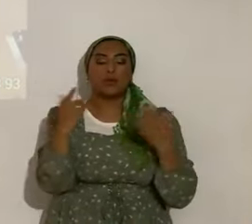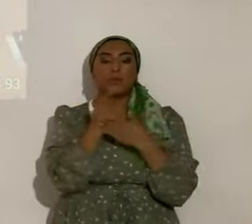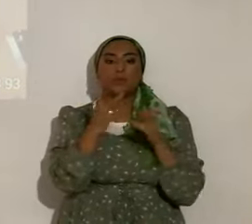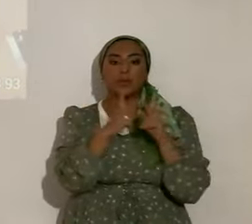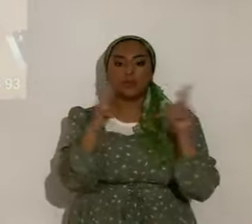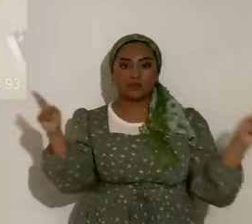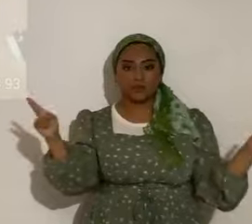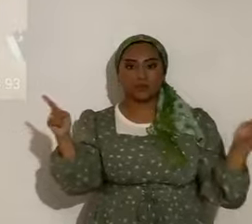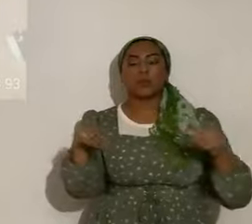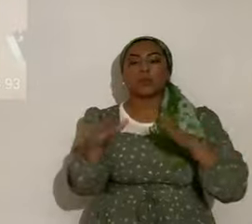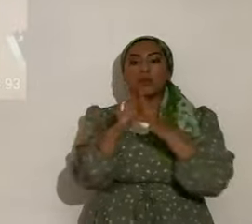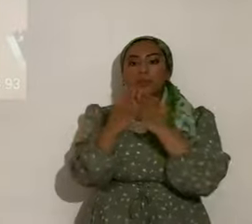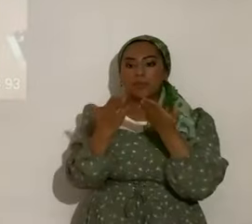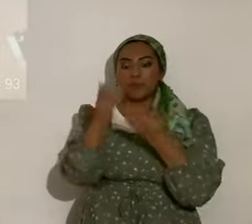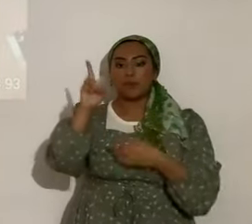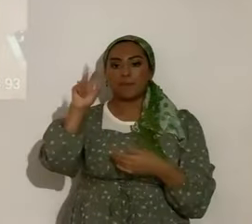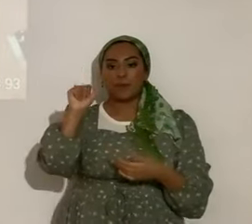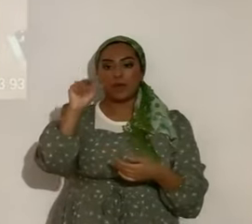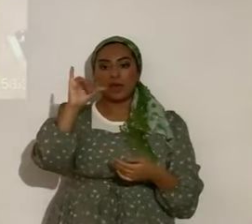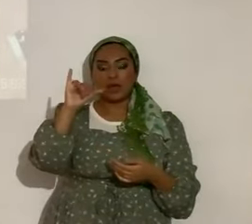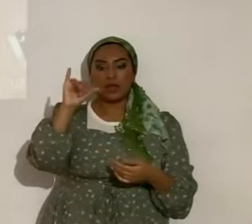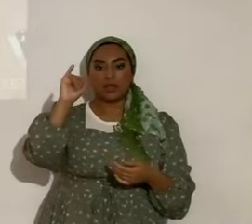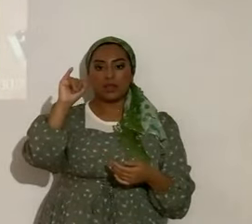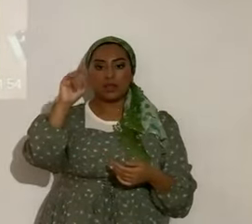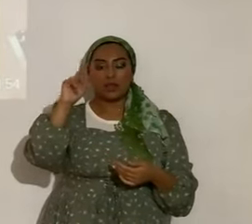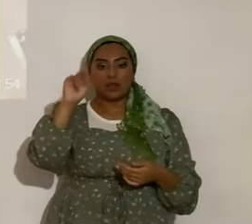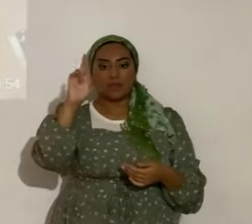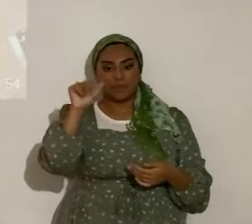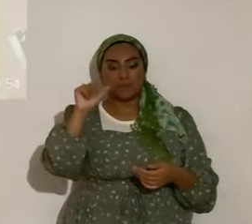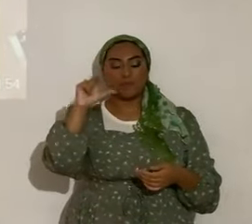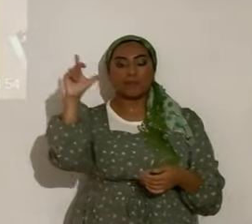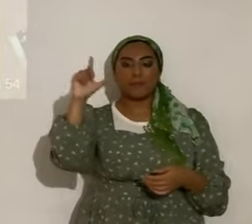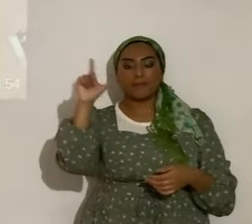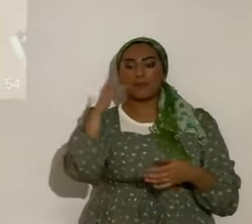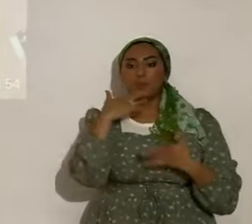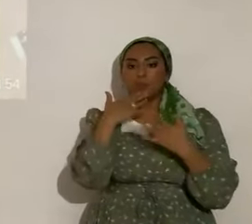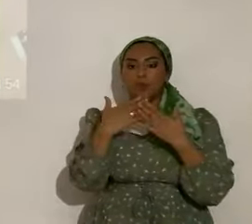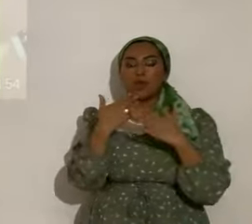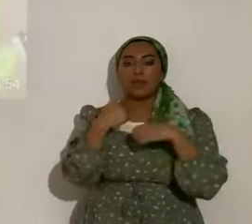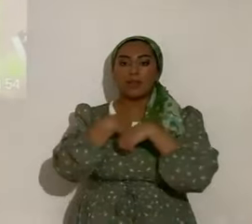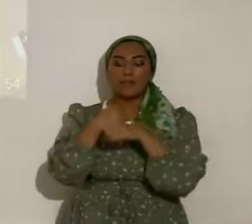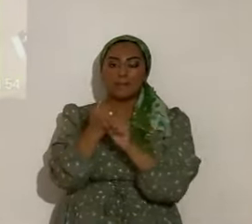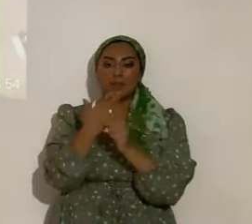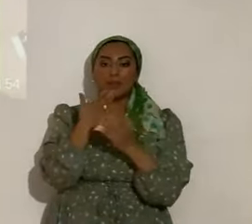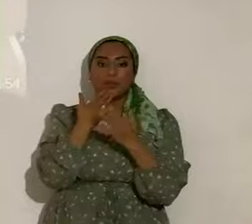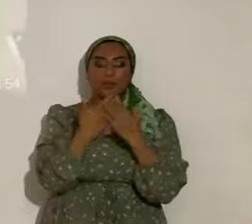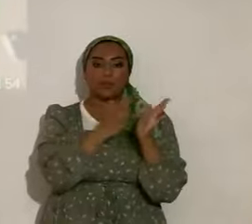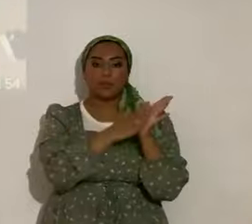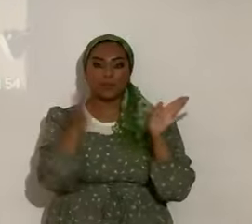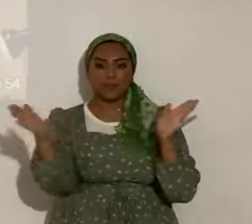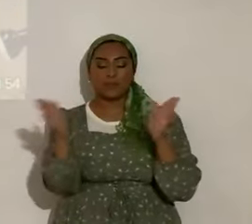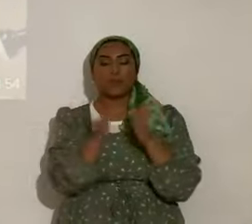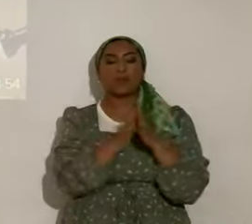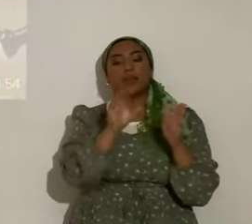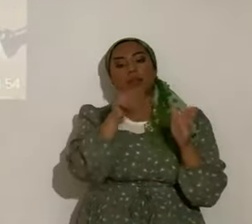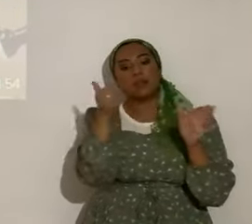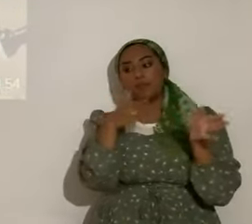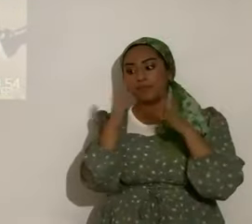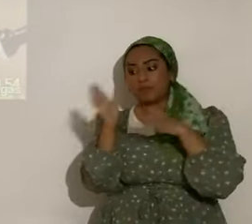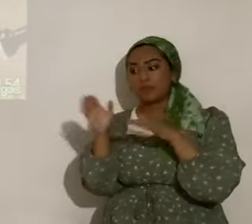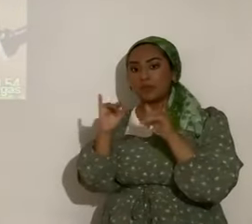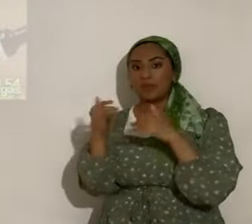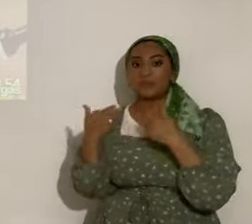parashot del libro de Vayikra, Levítico. Está muy bien hecho, muy bien realizado. Por otro lado,